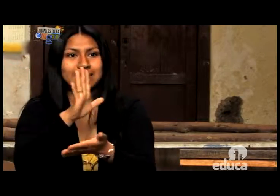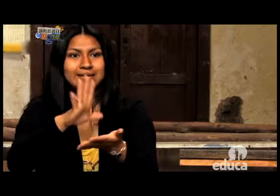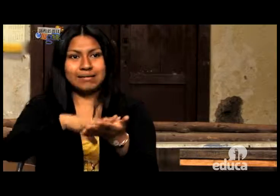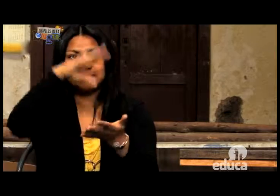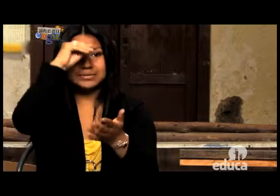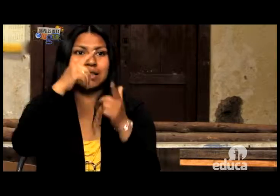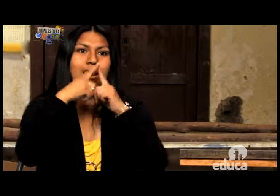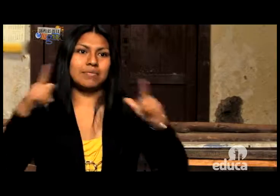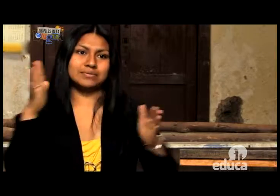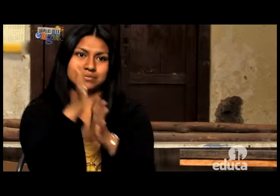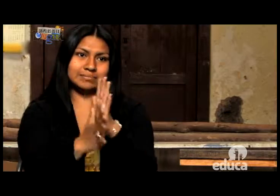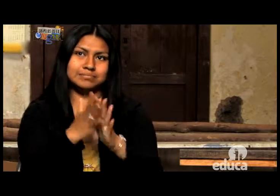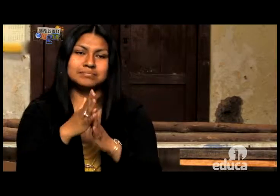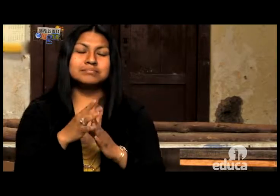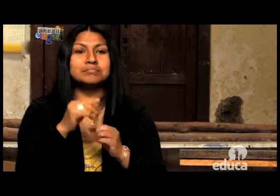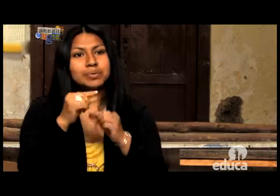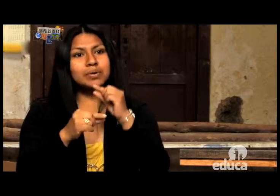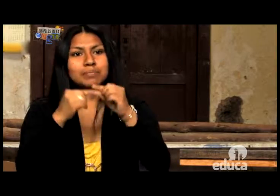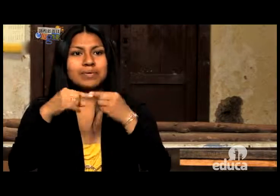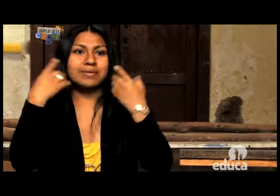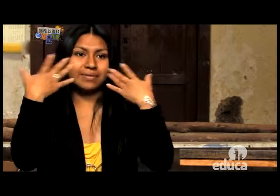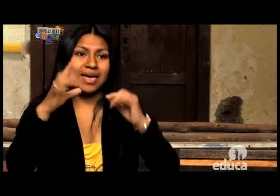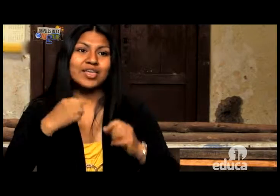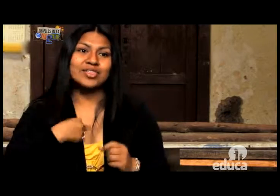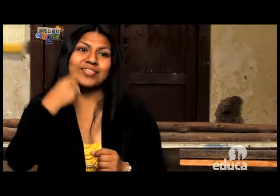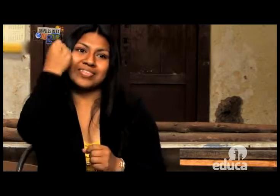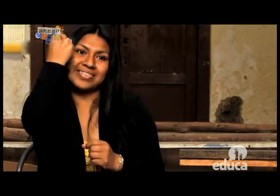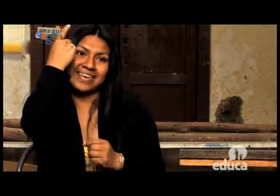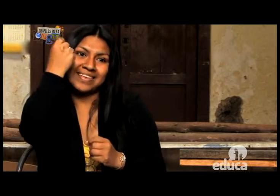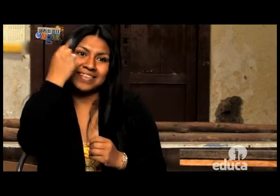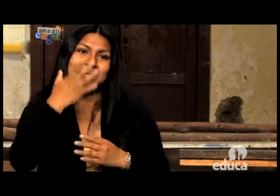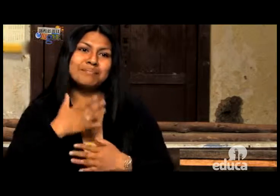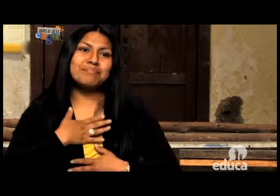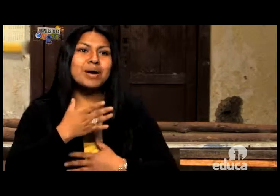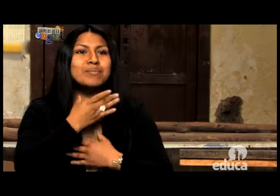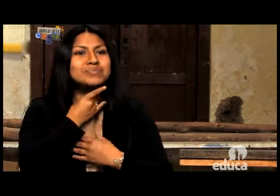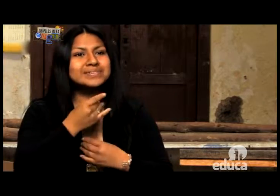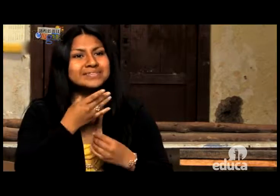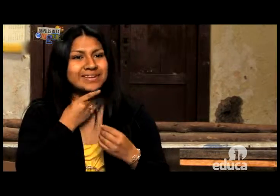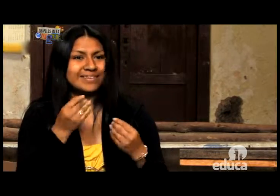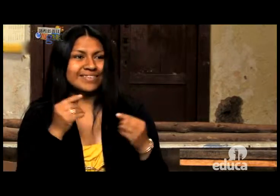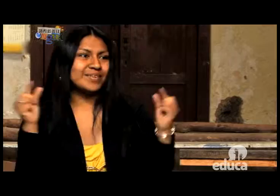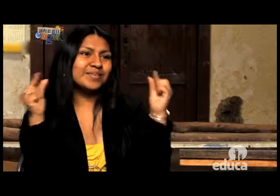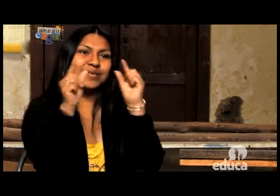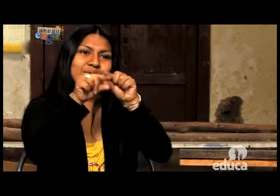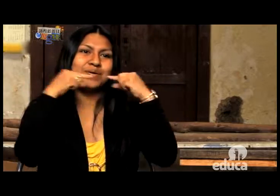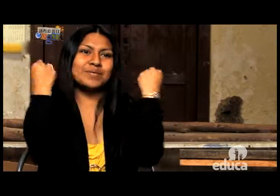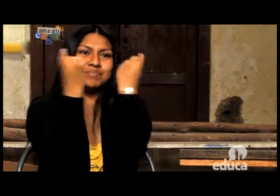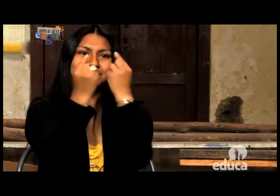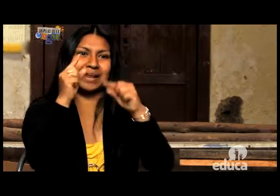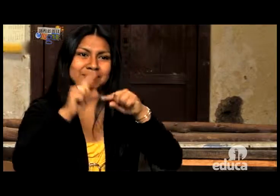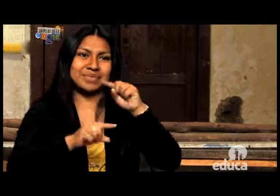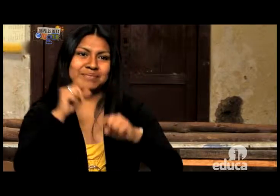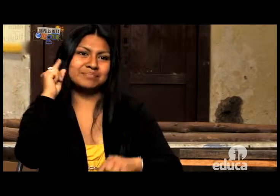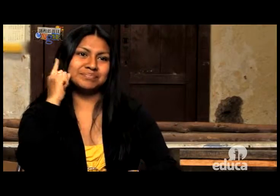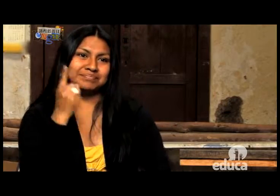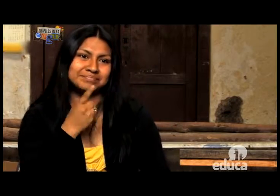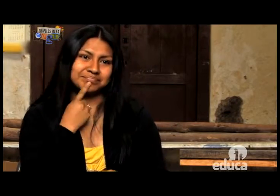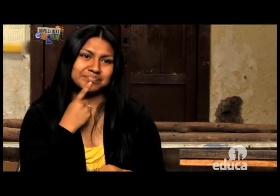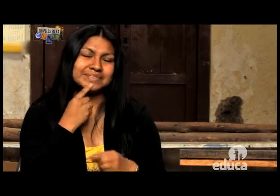señas. Entonces, poco a poco, yo iba entendiendo más y a mí me gustaba y me sentía muy cómoda con mi